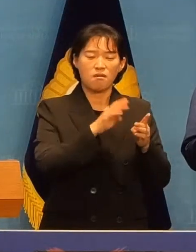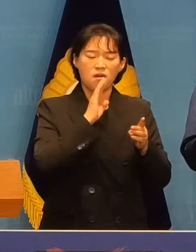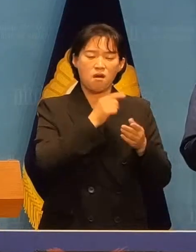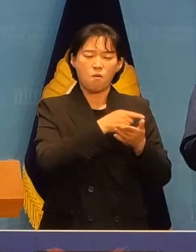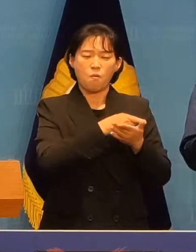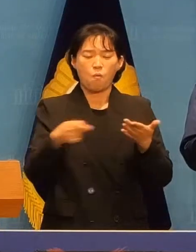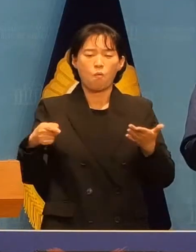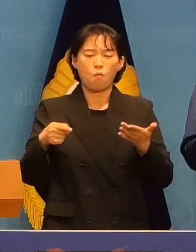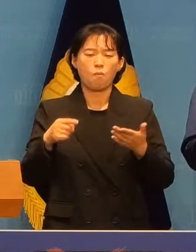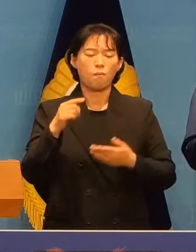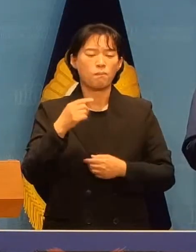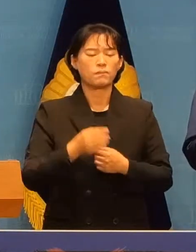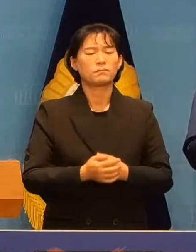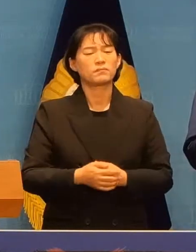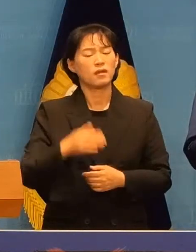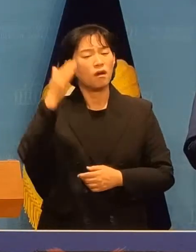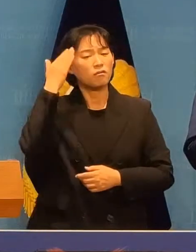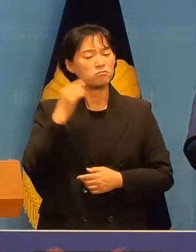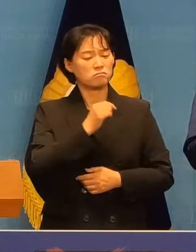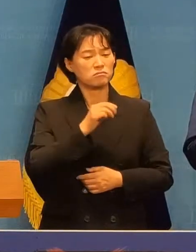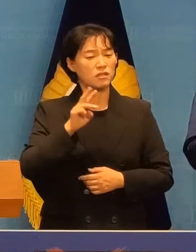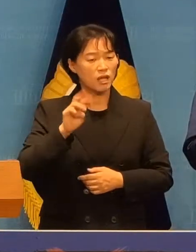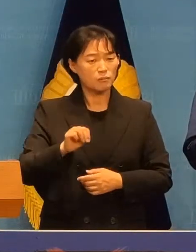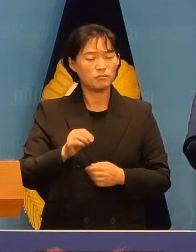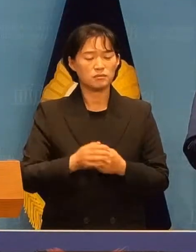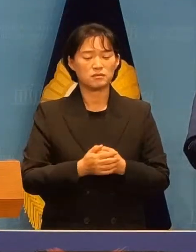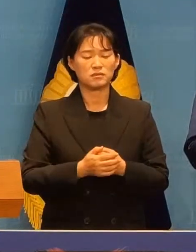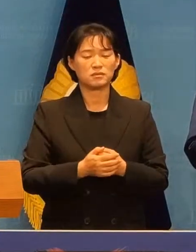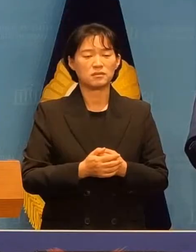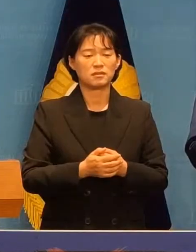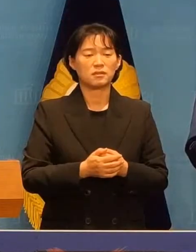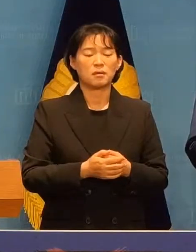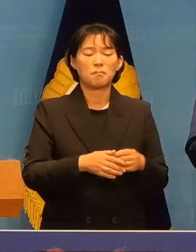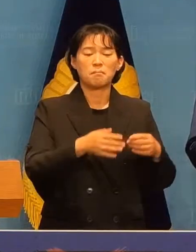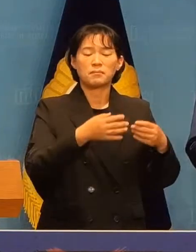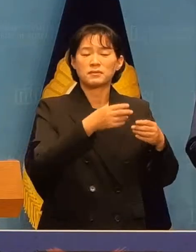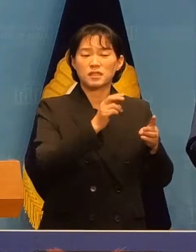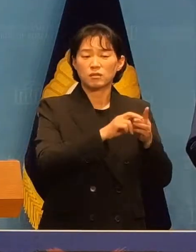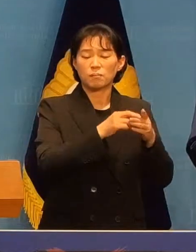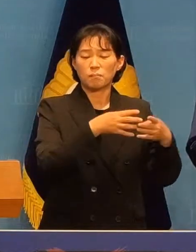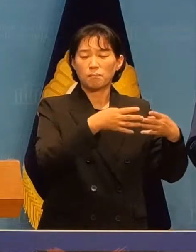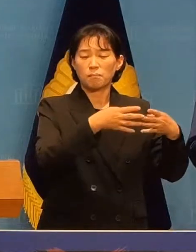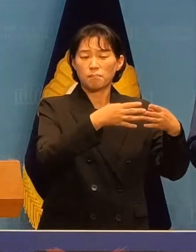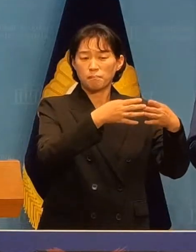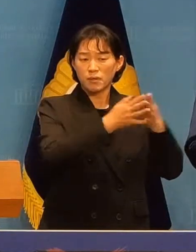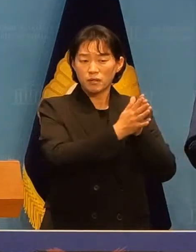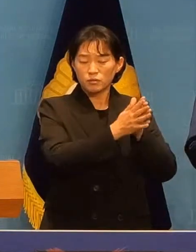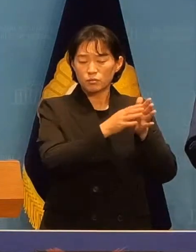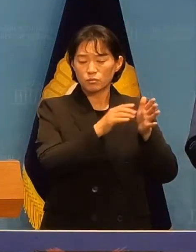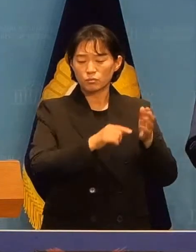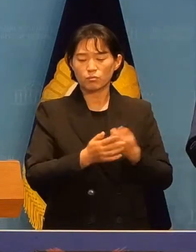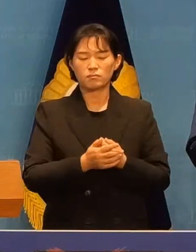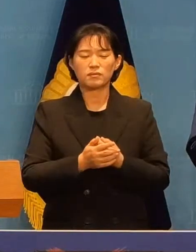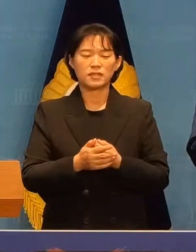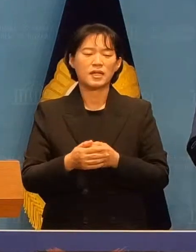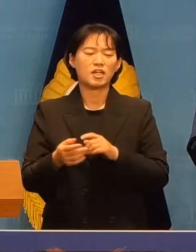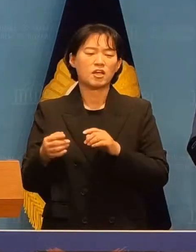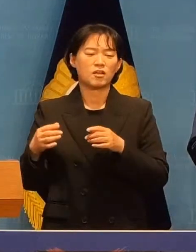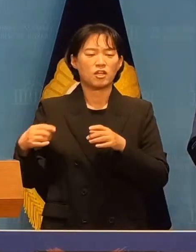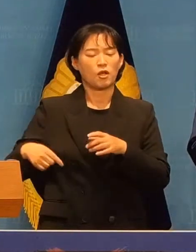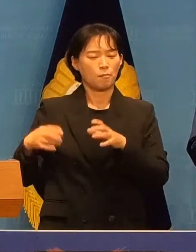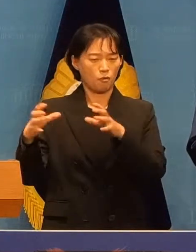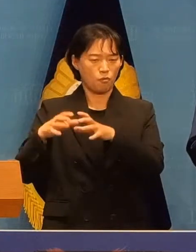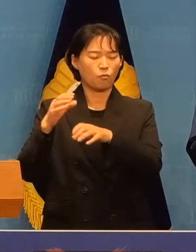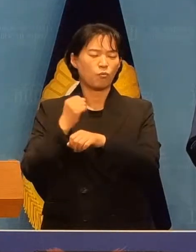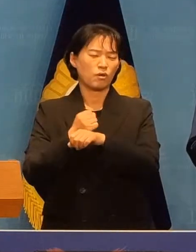겁니다. 한국GM은 직영정비센터를 폐쇄해도 협력 정비센터로 대응이 가능하다고 합니다.